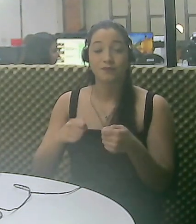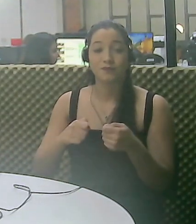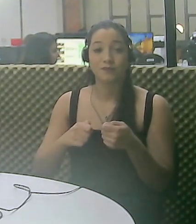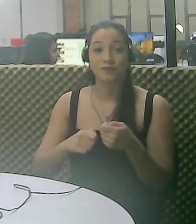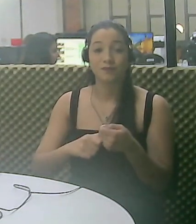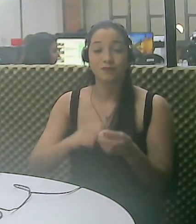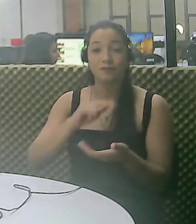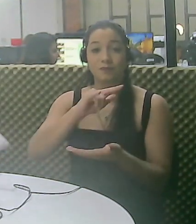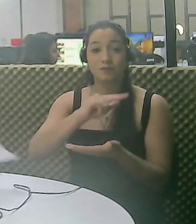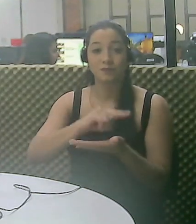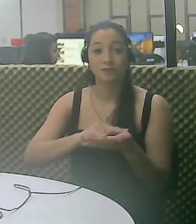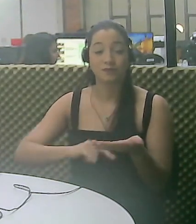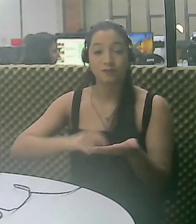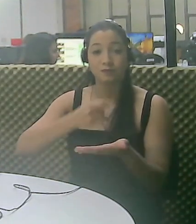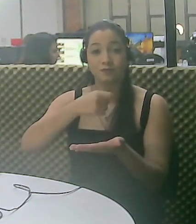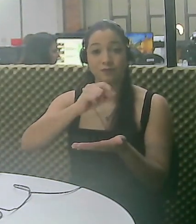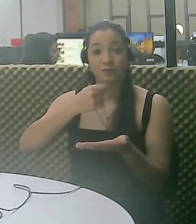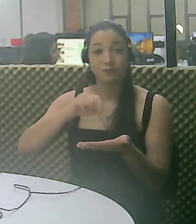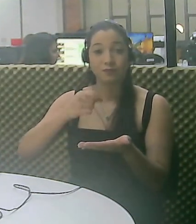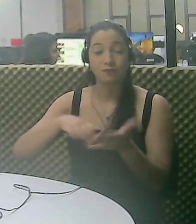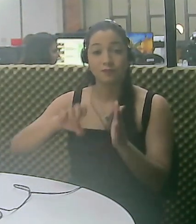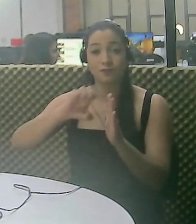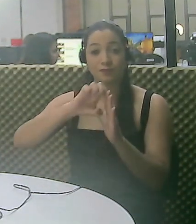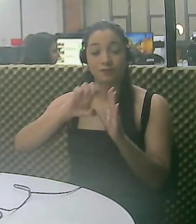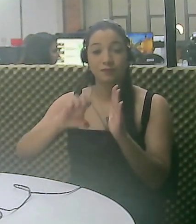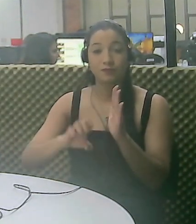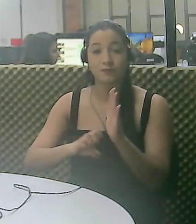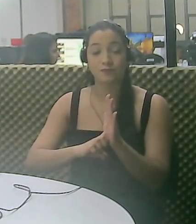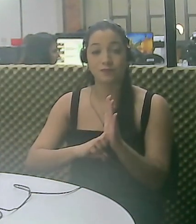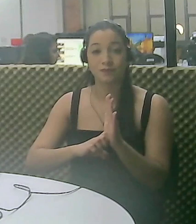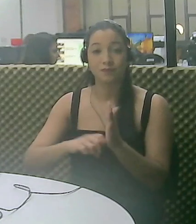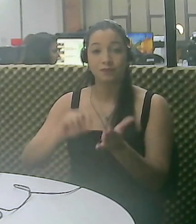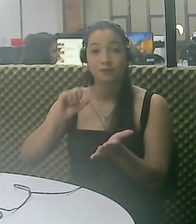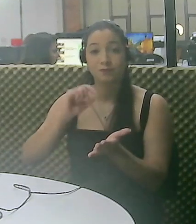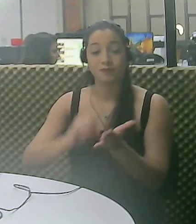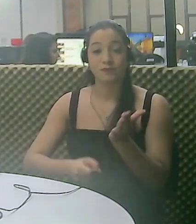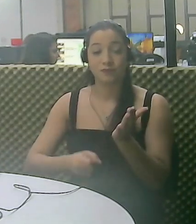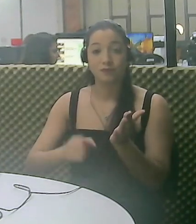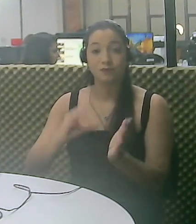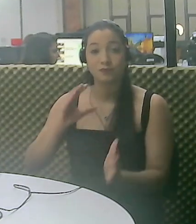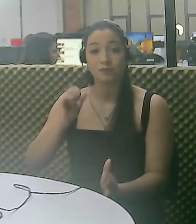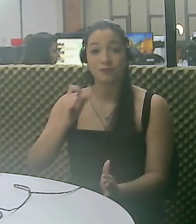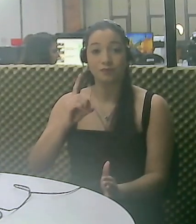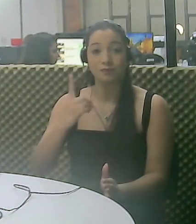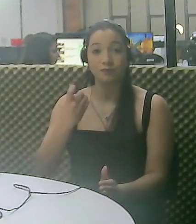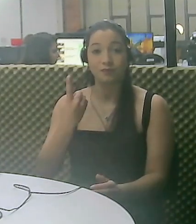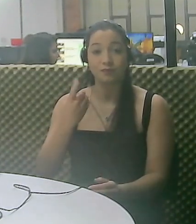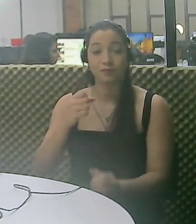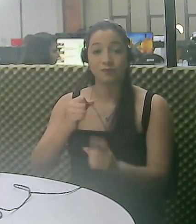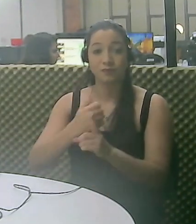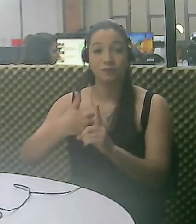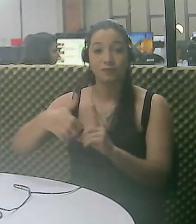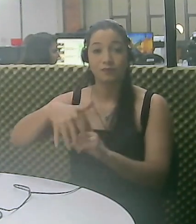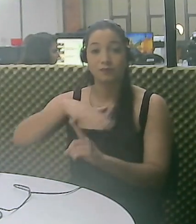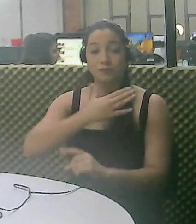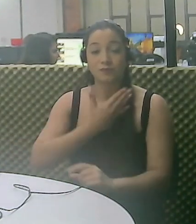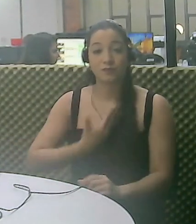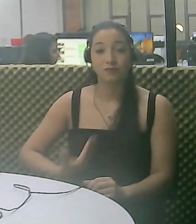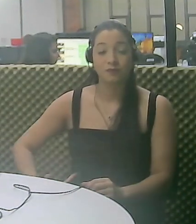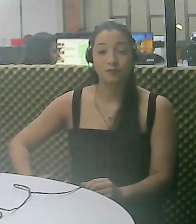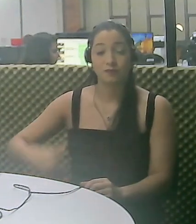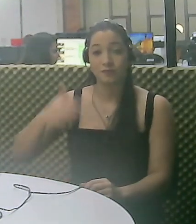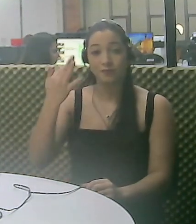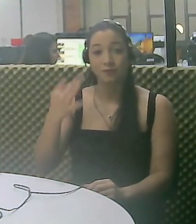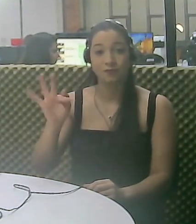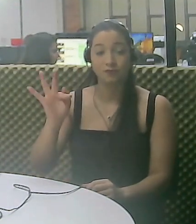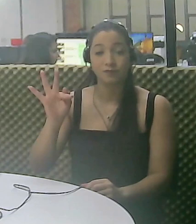e envio do formulário anexo no edital, comprovante de inscrição no Cadastro Único para Programas Sociais do Governo Federal,